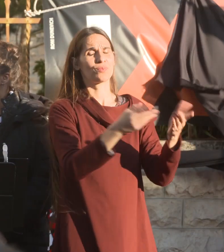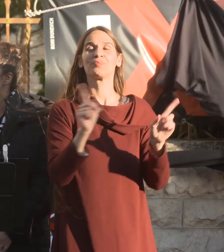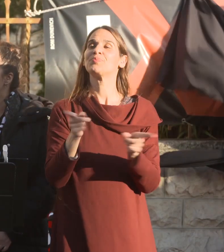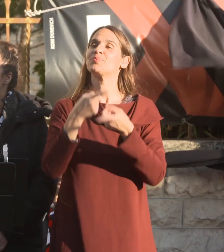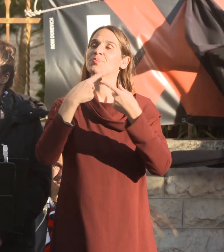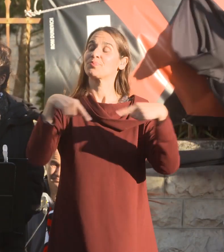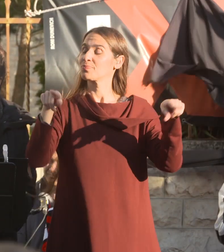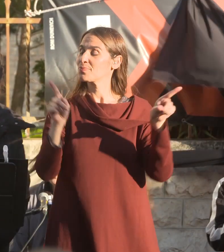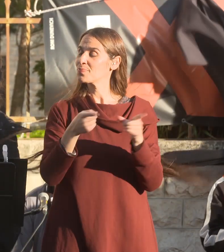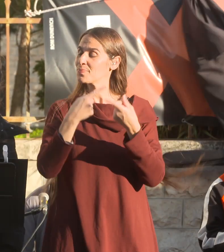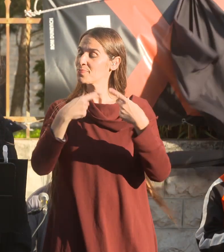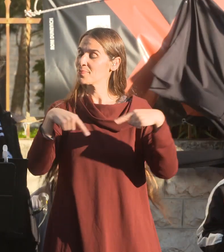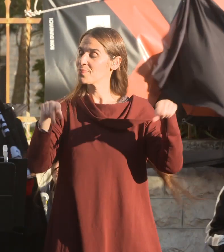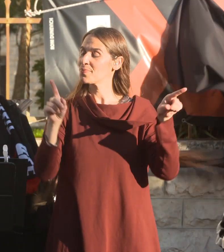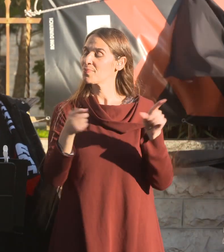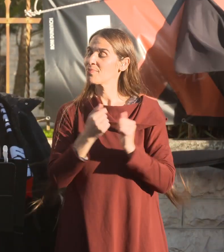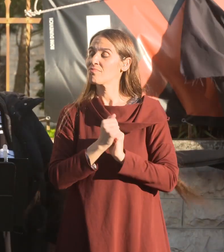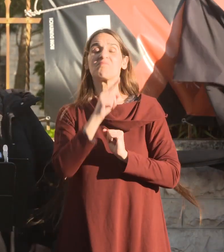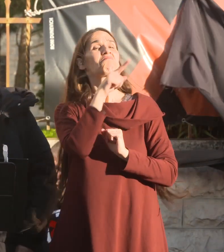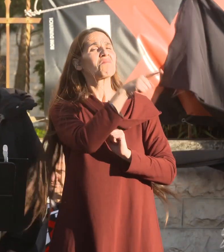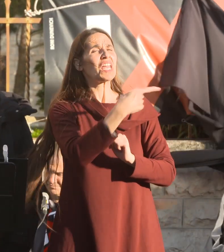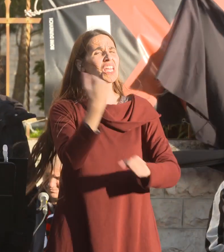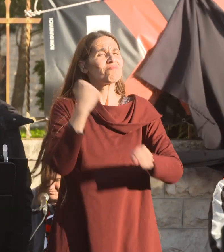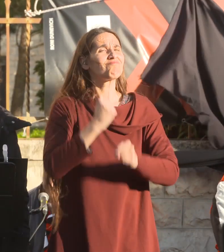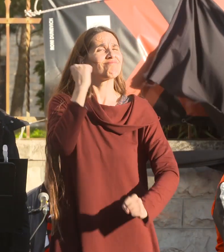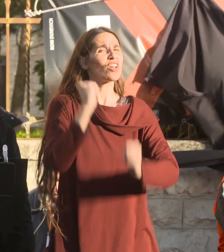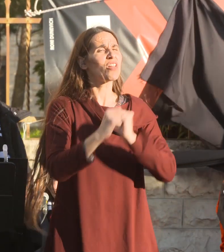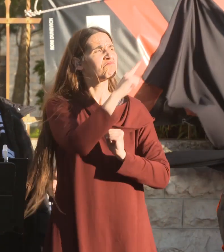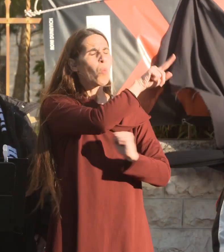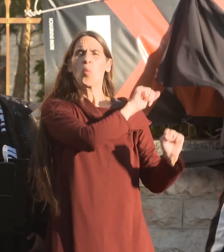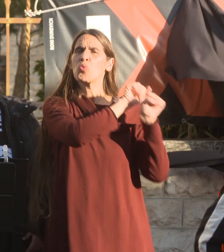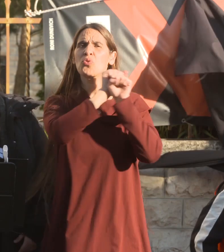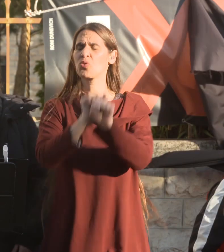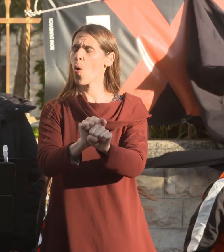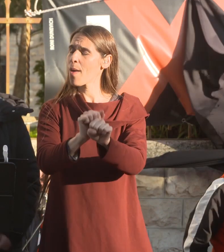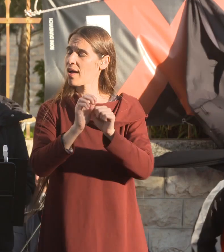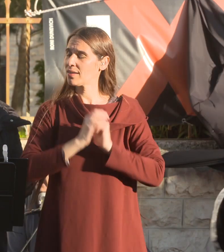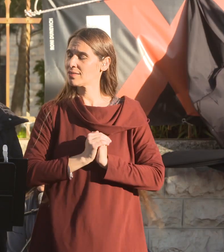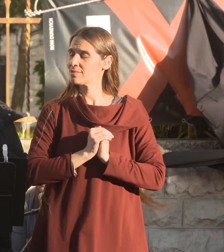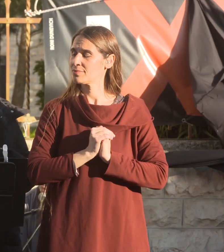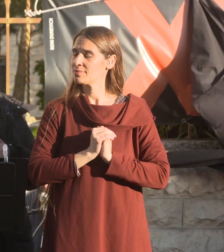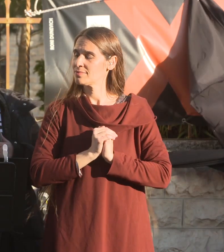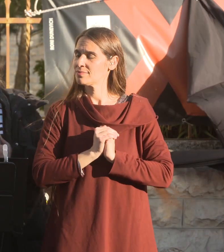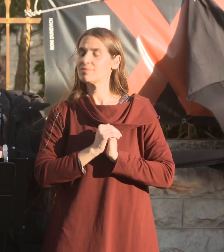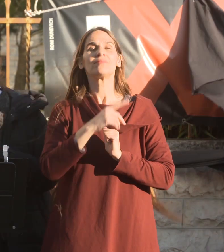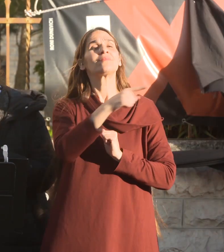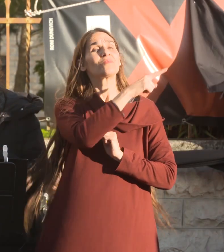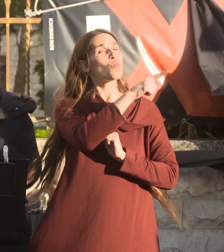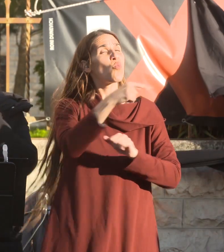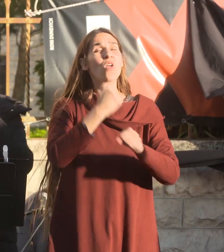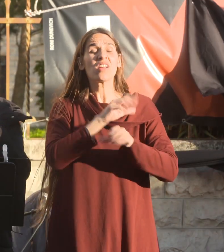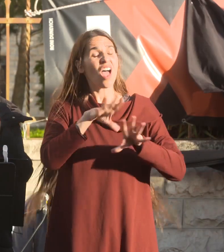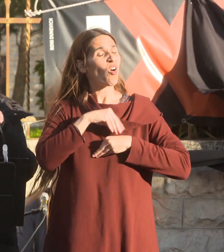היא נוסעת בעול והוא תומך בה בגדול, הוא יעשה הכל שהיא חלילה לא